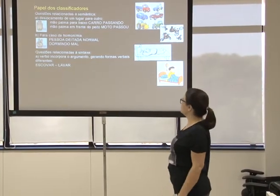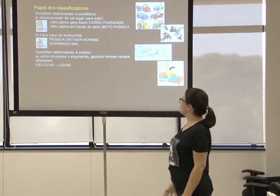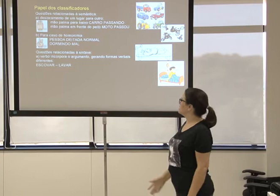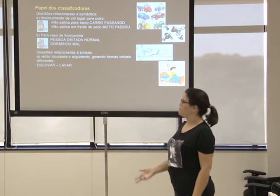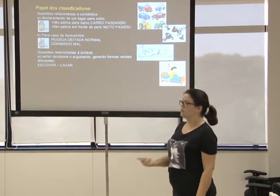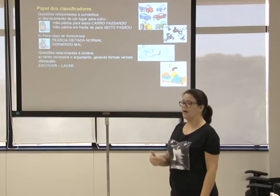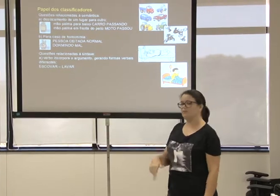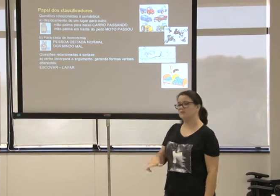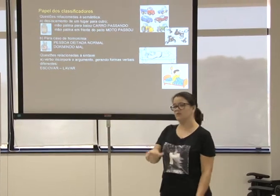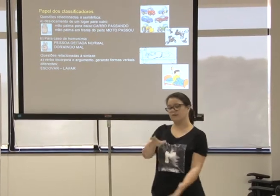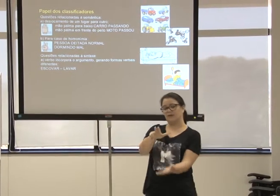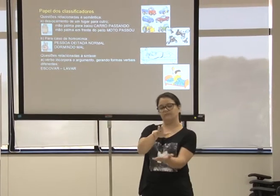dormindo. Então lá a pessoa tá.